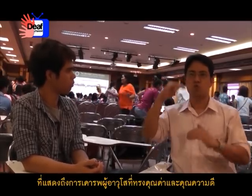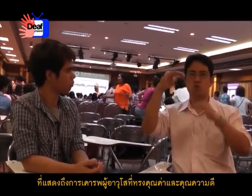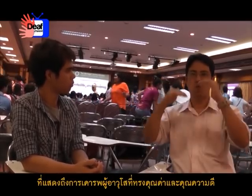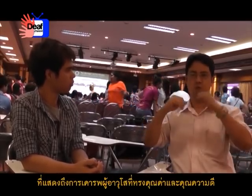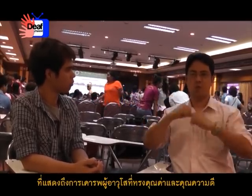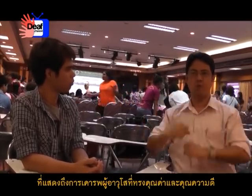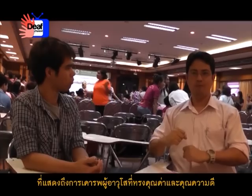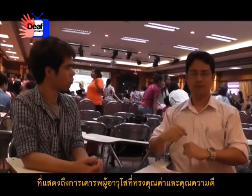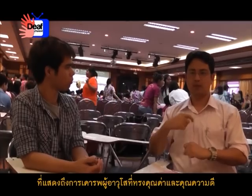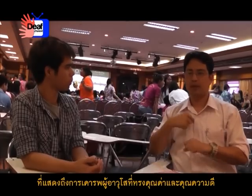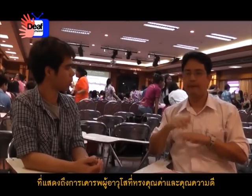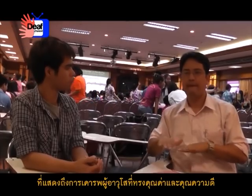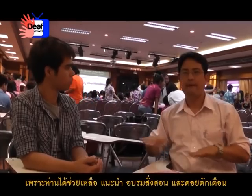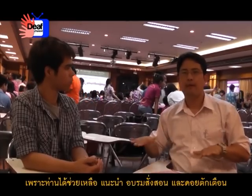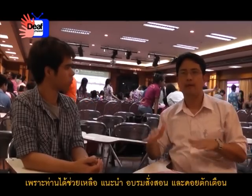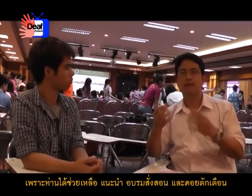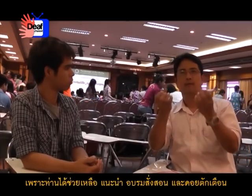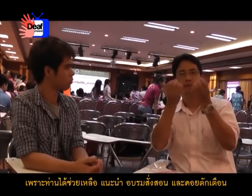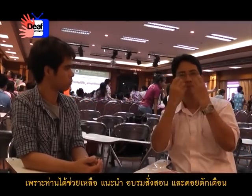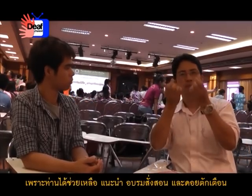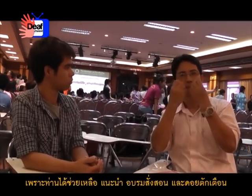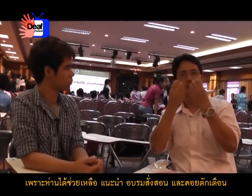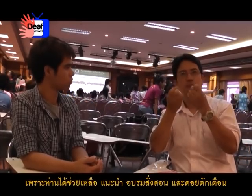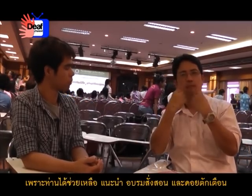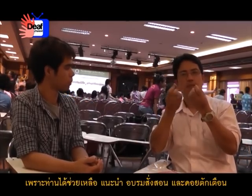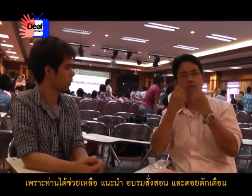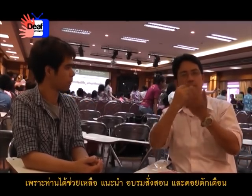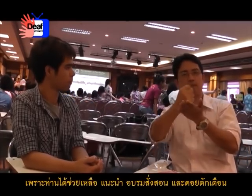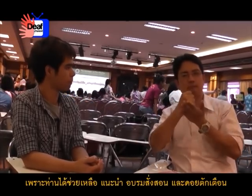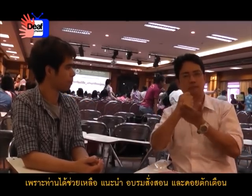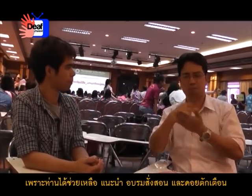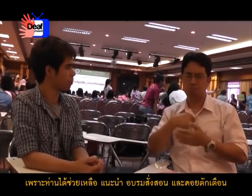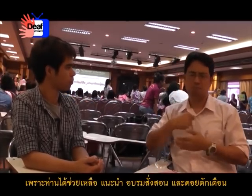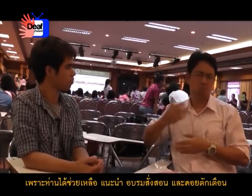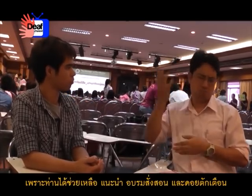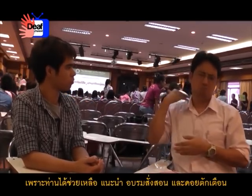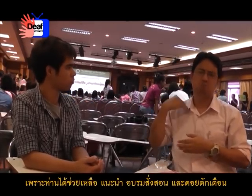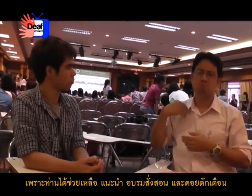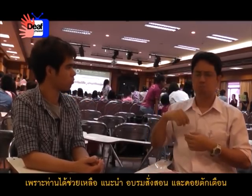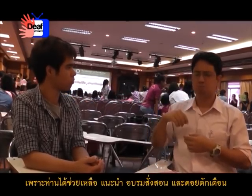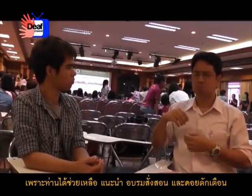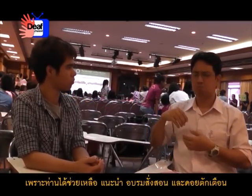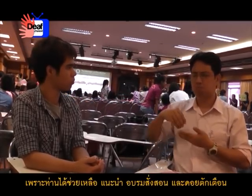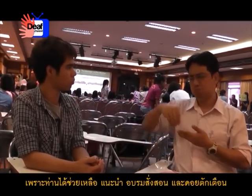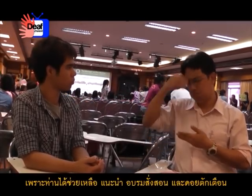าแล้วก็มีคุณความดีนะครับเพราะว่าท่านเนี่ยได้ช่วยเหลือแนะนำอบรมสั่งสอนแล้วก็คอยตักเตือนพวกเราม